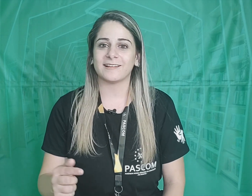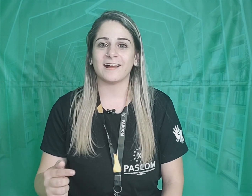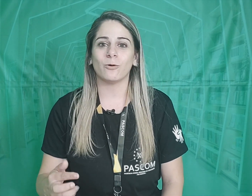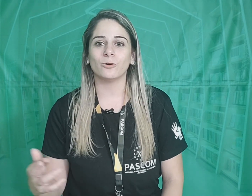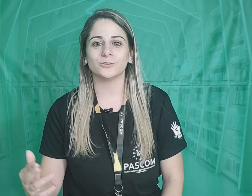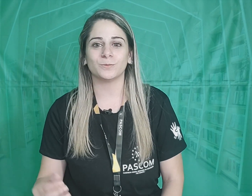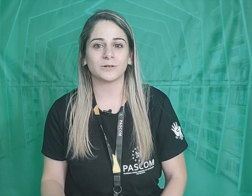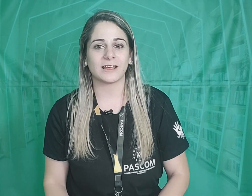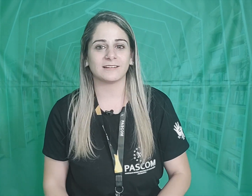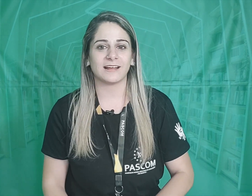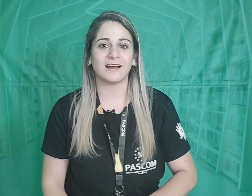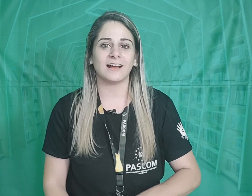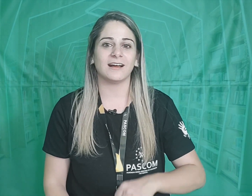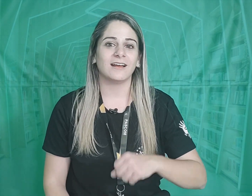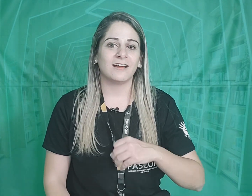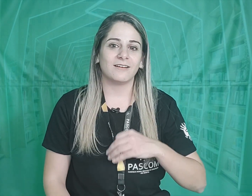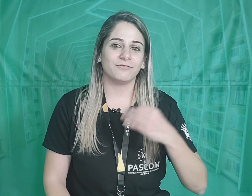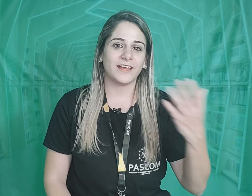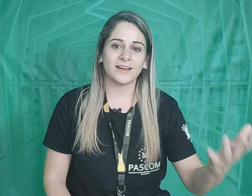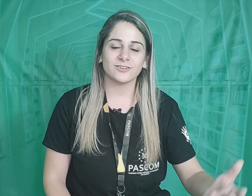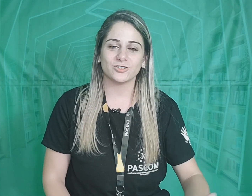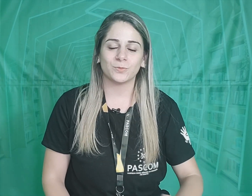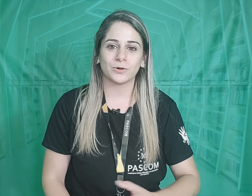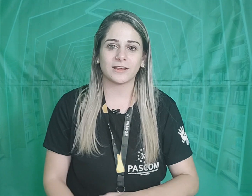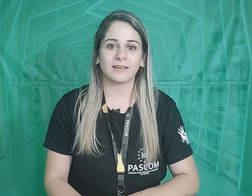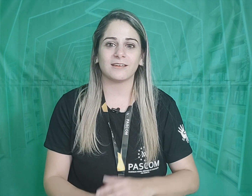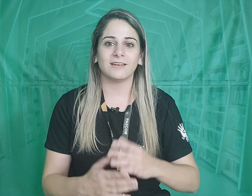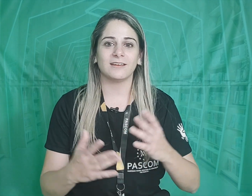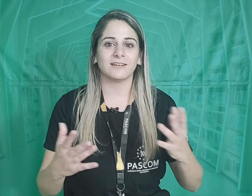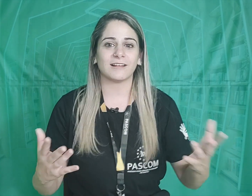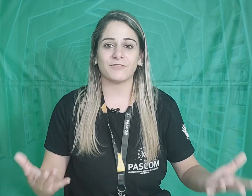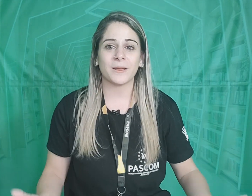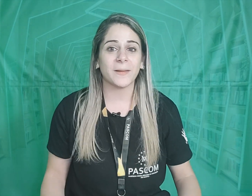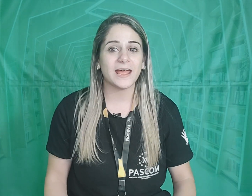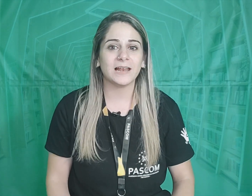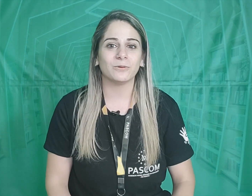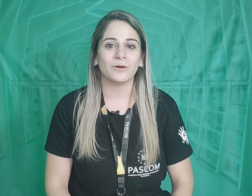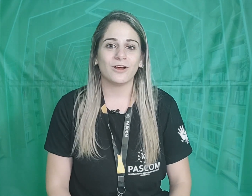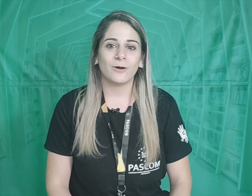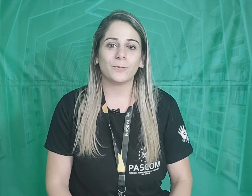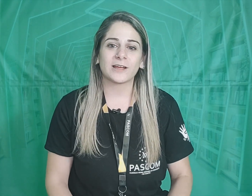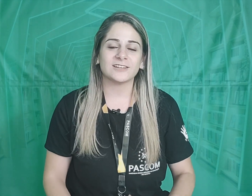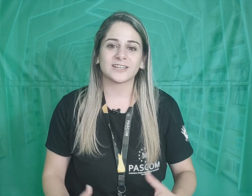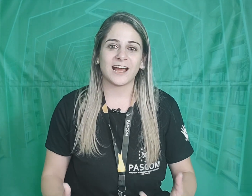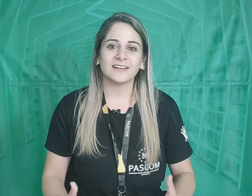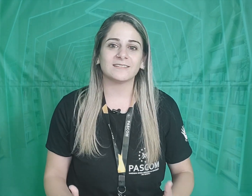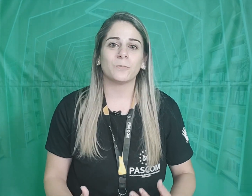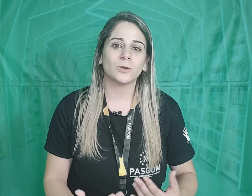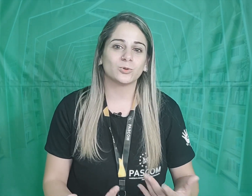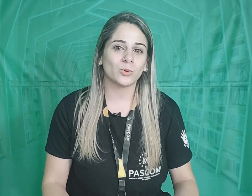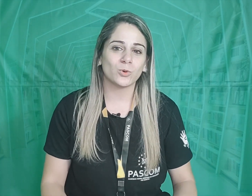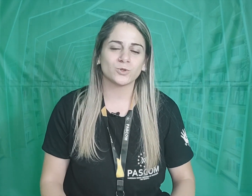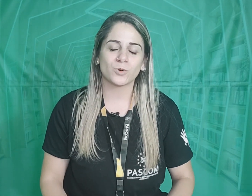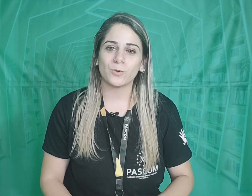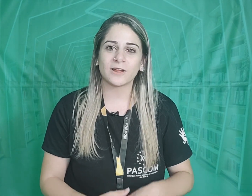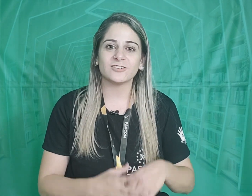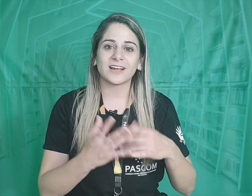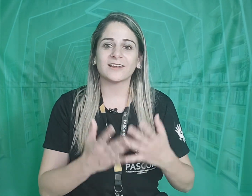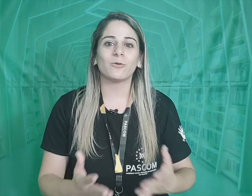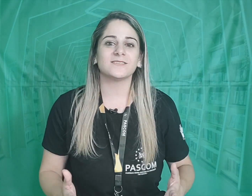está roxo, o porquê que está verde, o porquê que está vermelho, o porquê de cada tempo litúrgico, o porquê de cada coisa